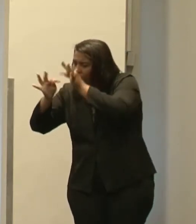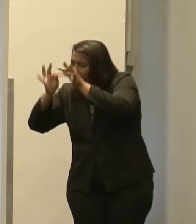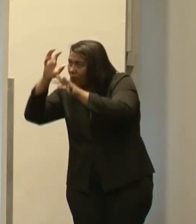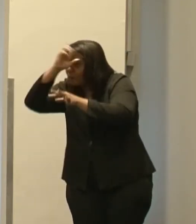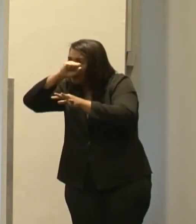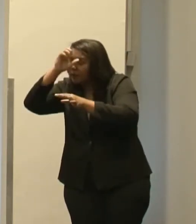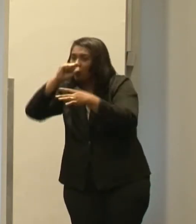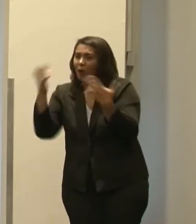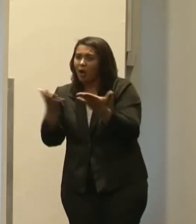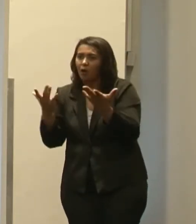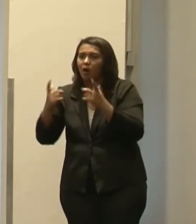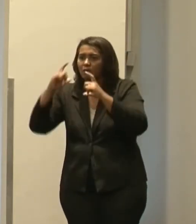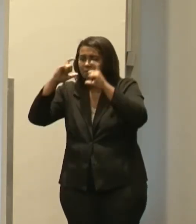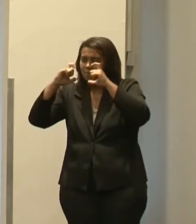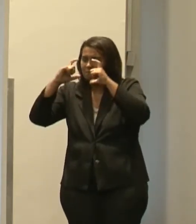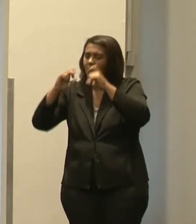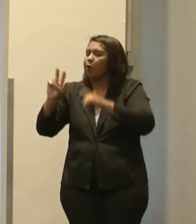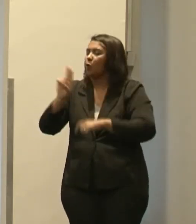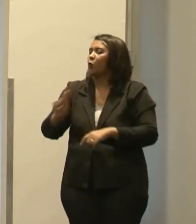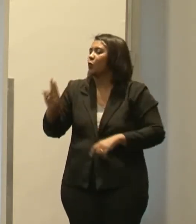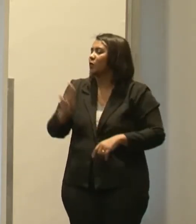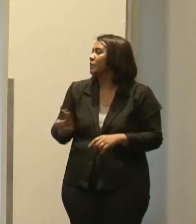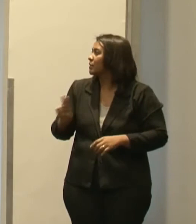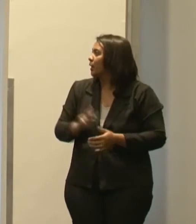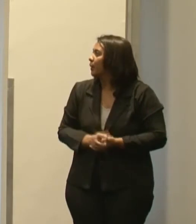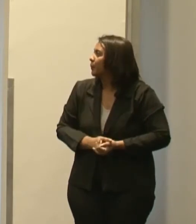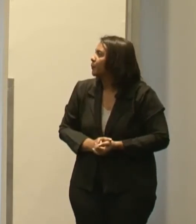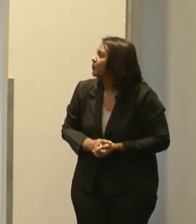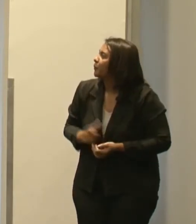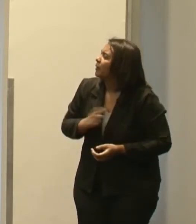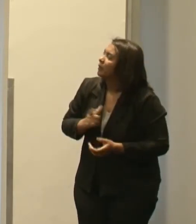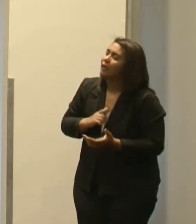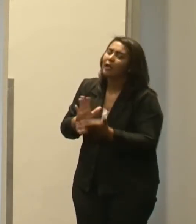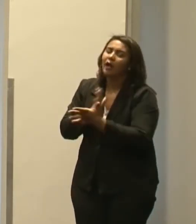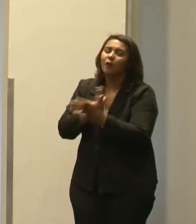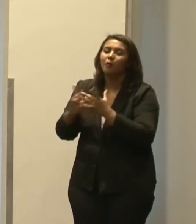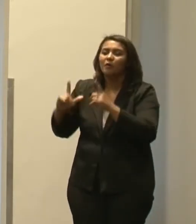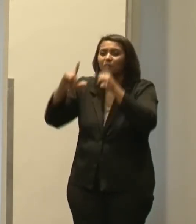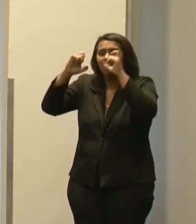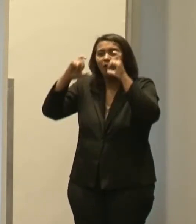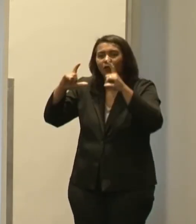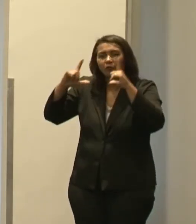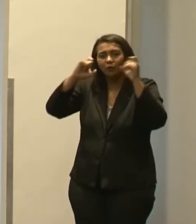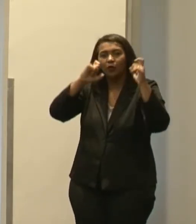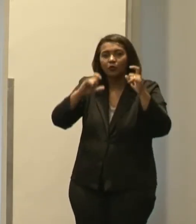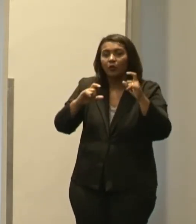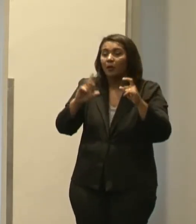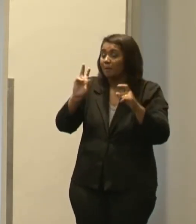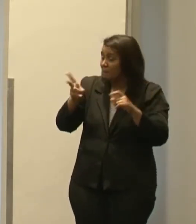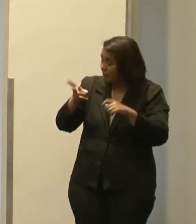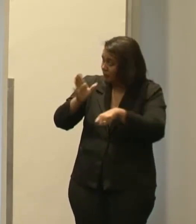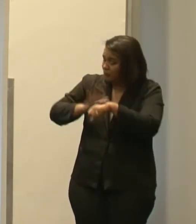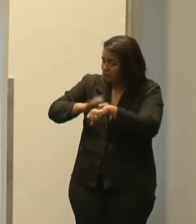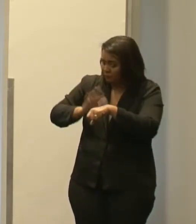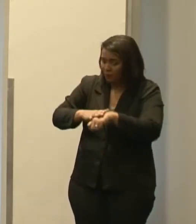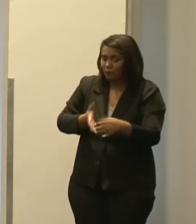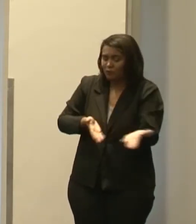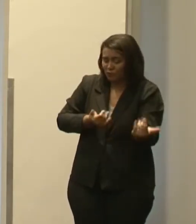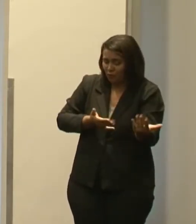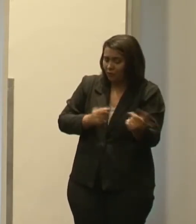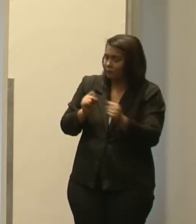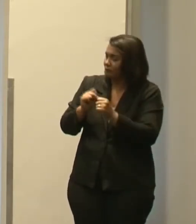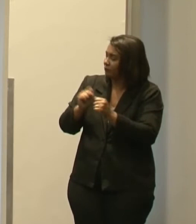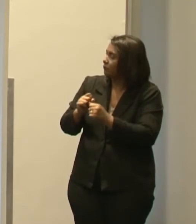sala. Muito bem. E aí, então, aqui a gente tem algumas fotos tiradas pelos próprios jovens, né? Aqui essa